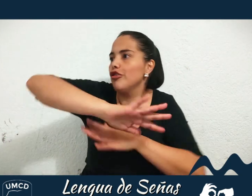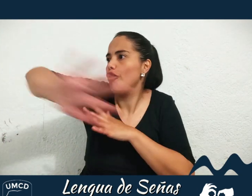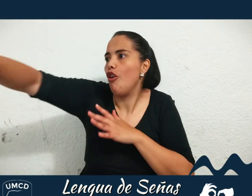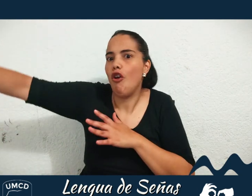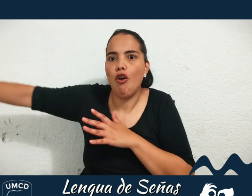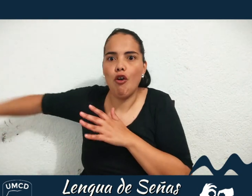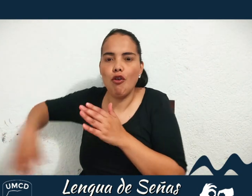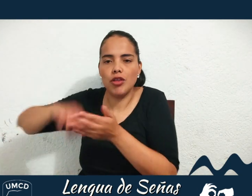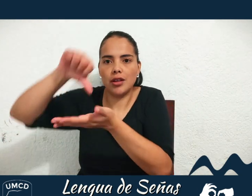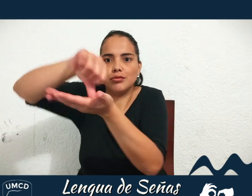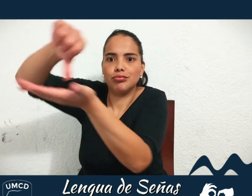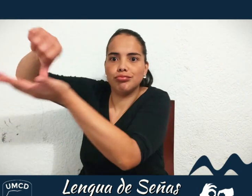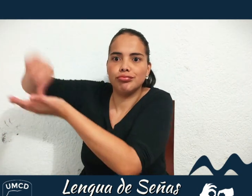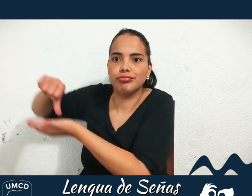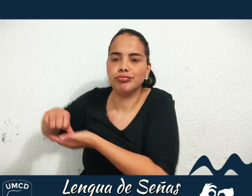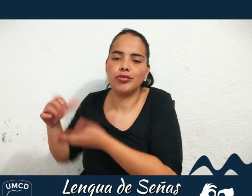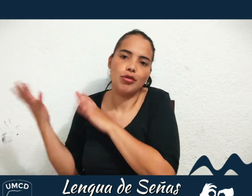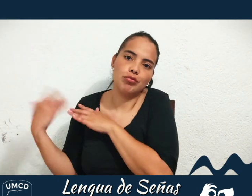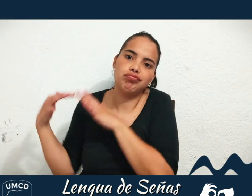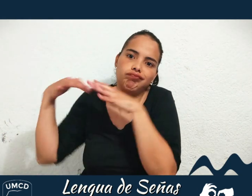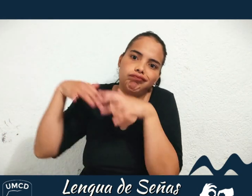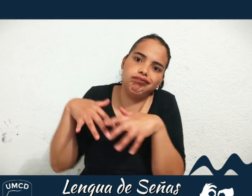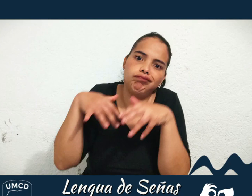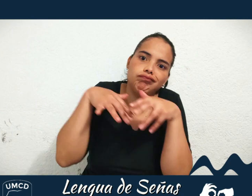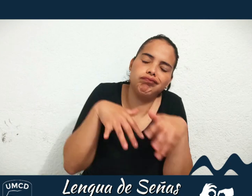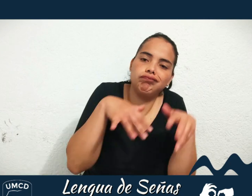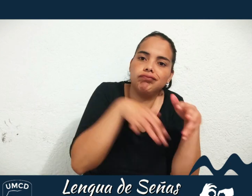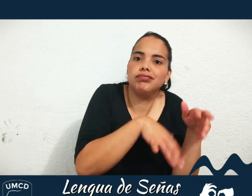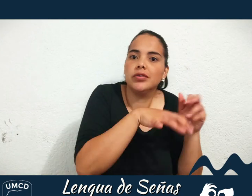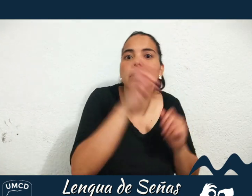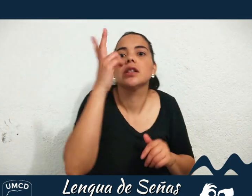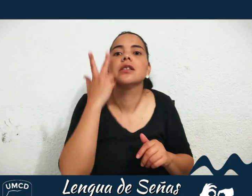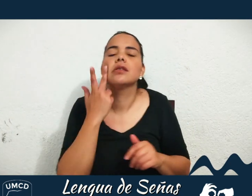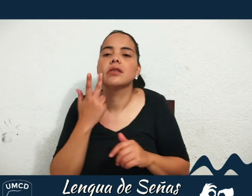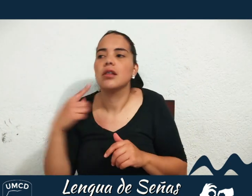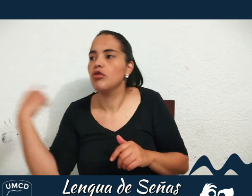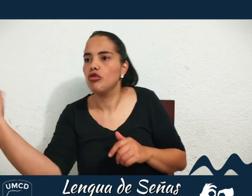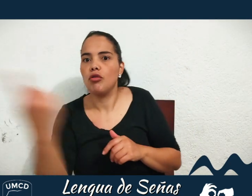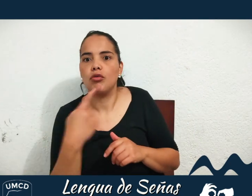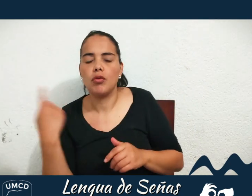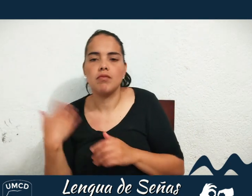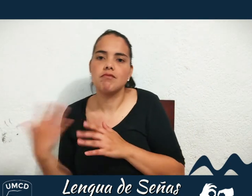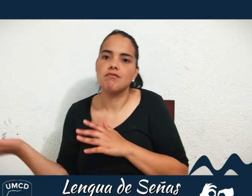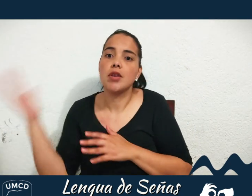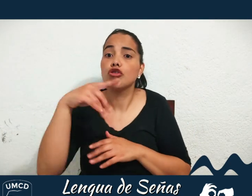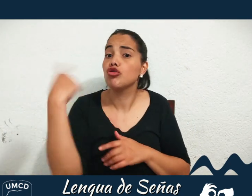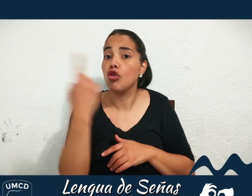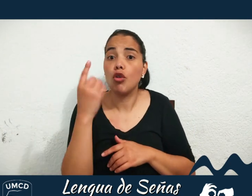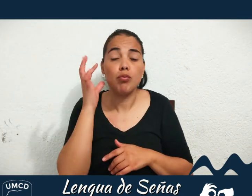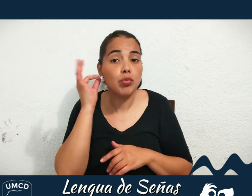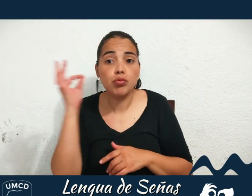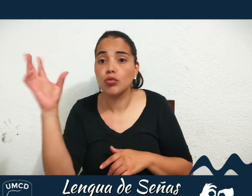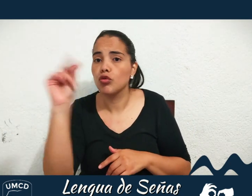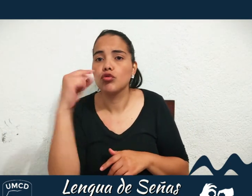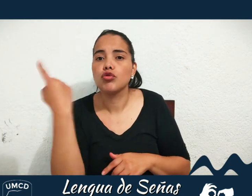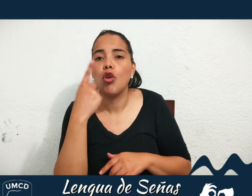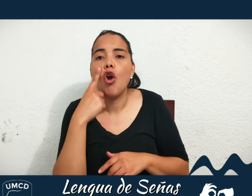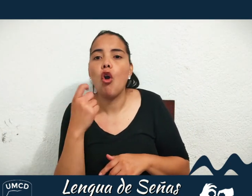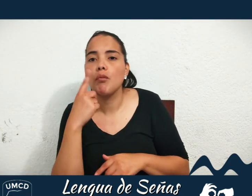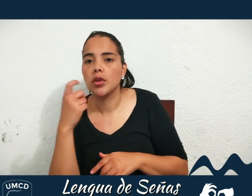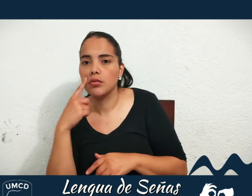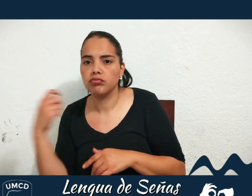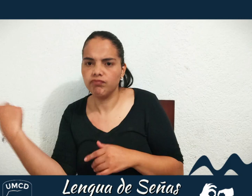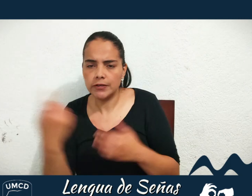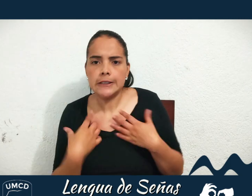todas las tribus iban a pasar. Obviamente, en el caso de estas 2 tribus y media, solamente los varones, aquellos que